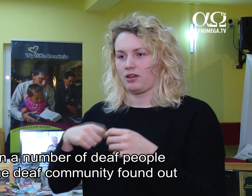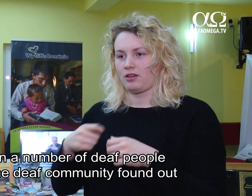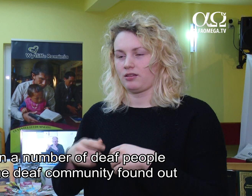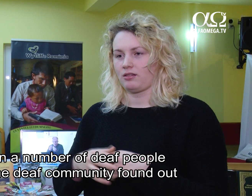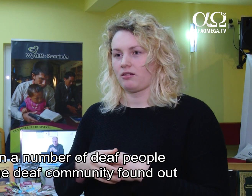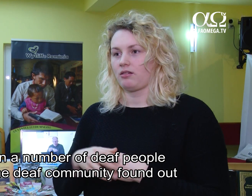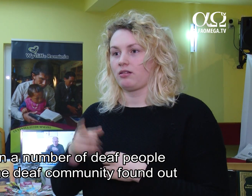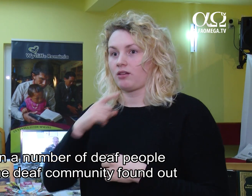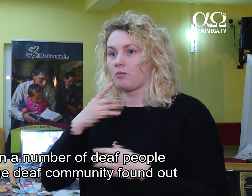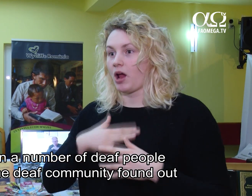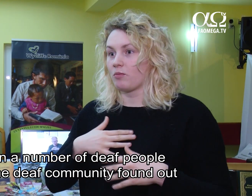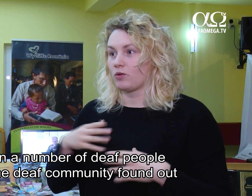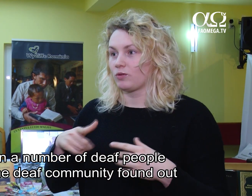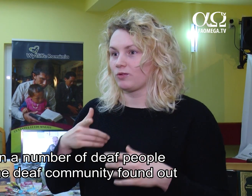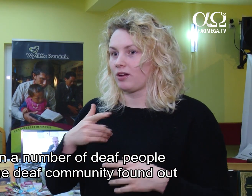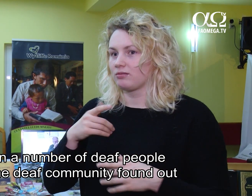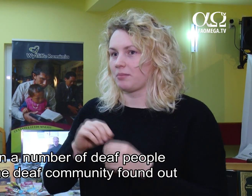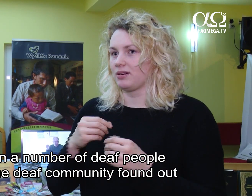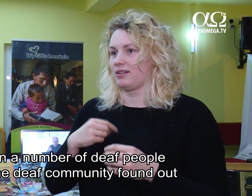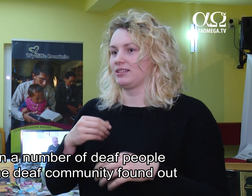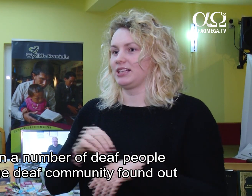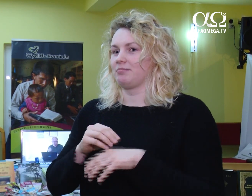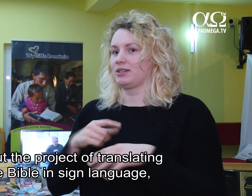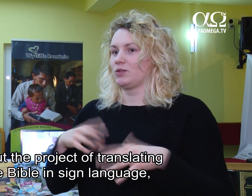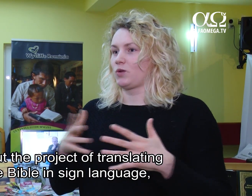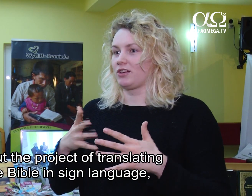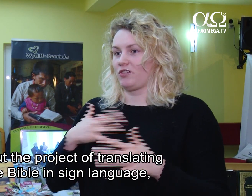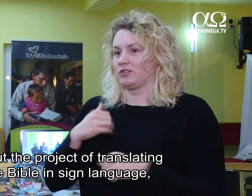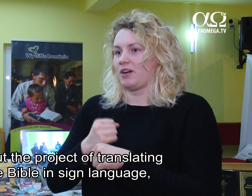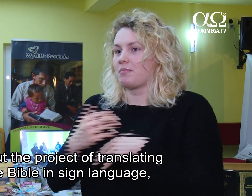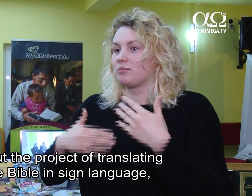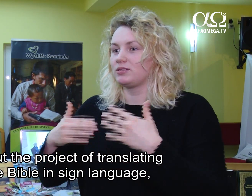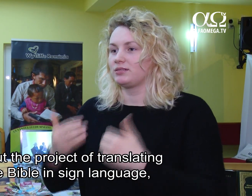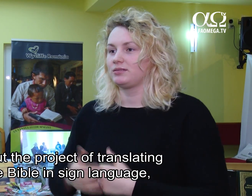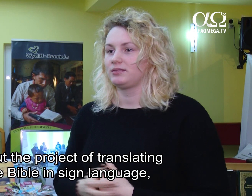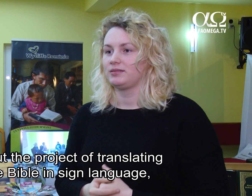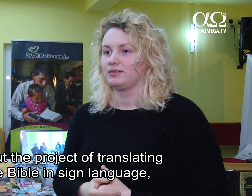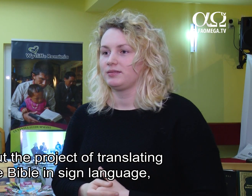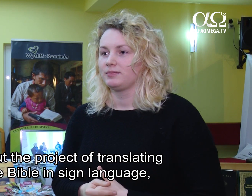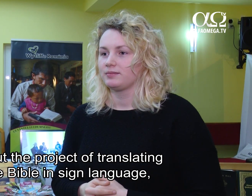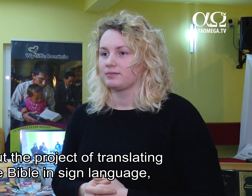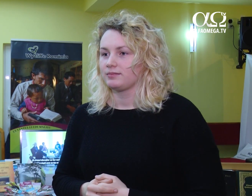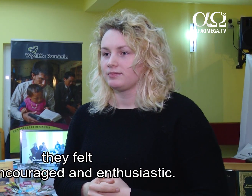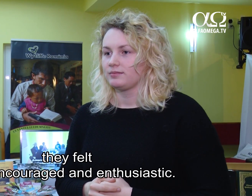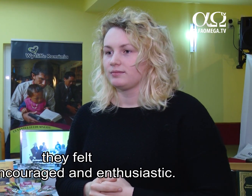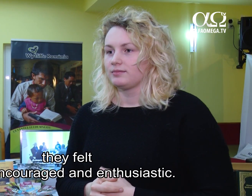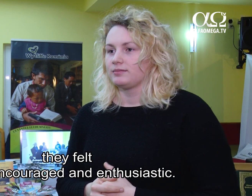când mai mulți surzi din comunitatea de surzi au aflat despre traducerea scripturii în limbajul semnelor, s-au simțit foarte